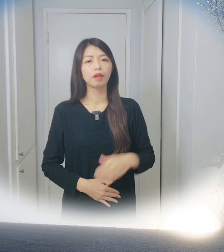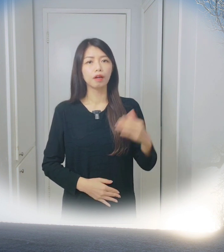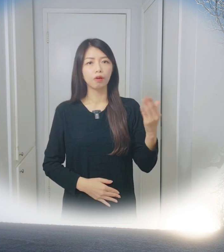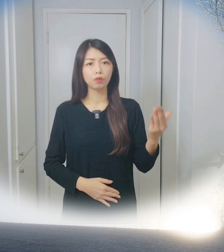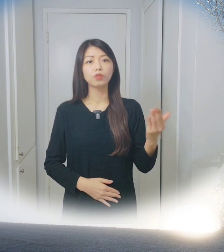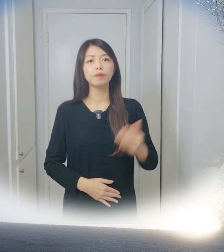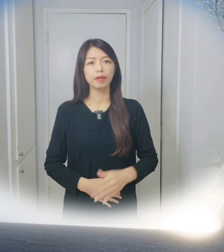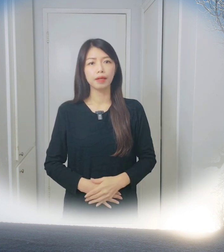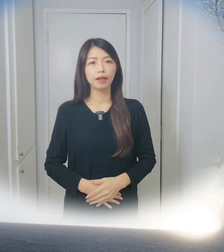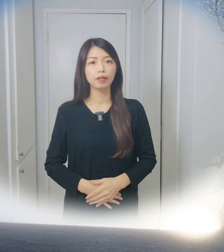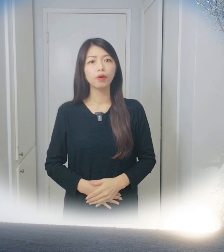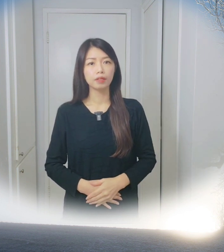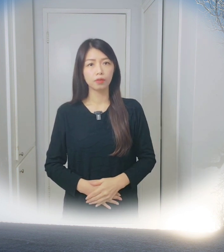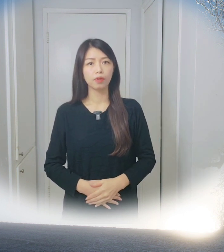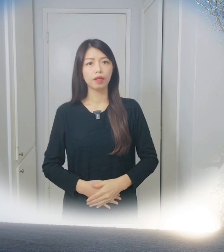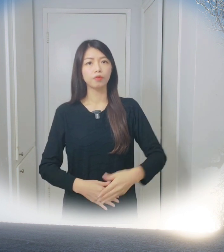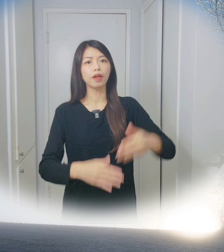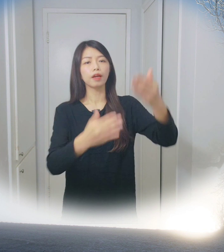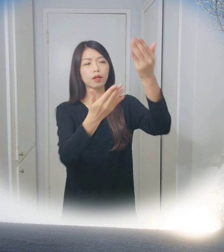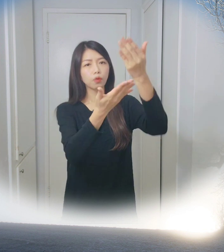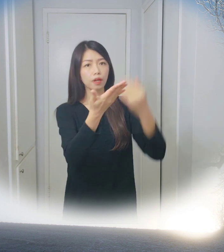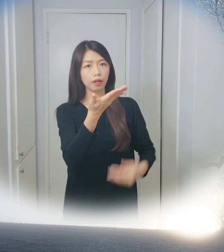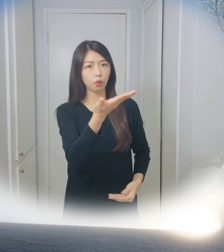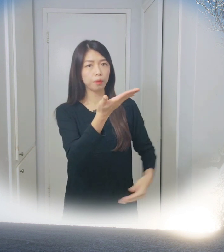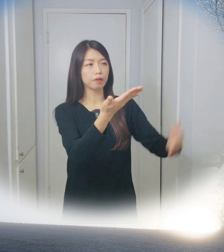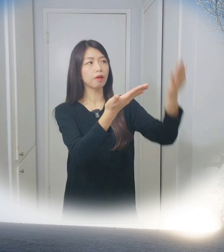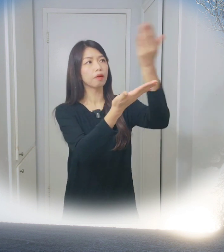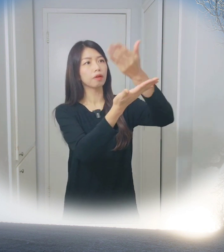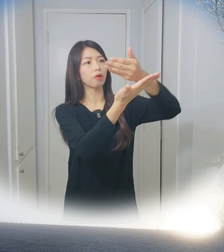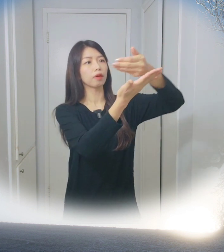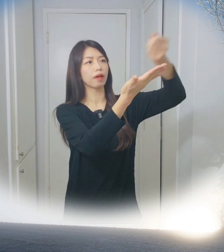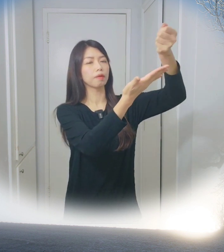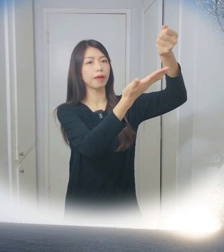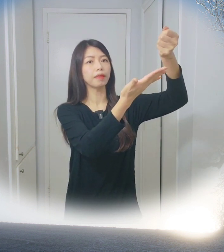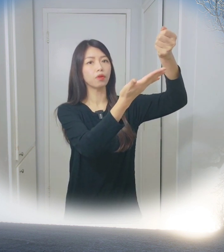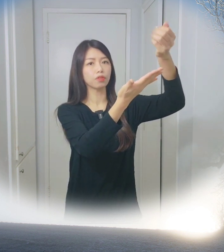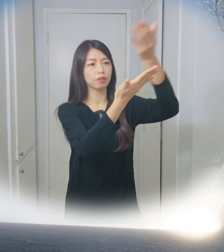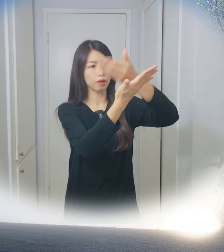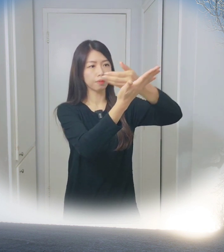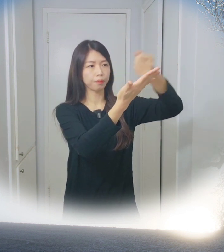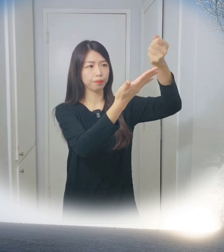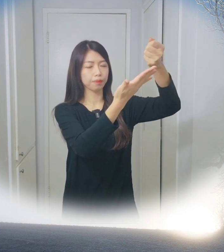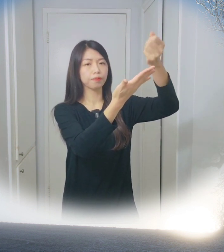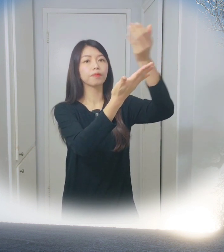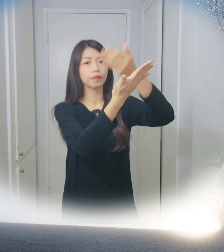여기서는 주님이 가져가시는 거기 때문에 손을 약간 높여서 이렇게 반대로 해주시는